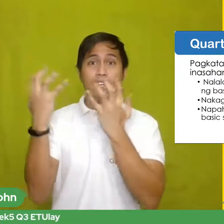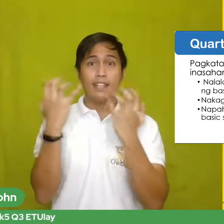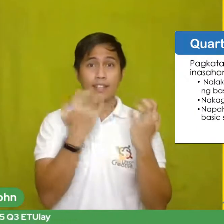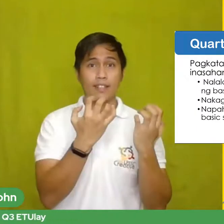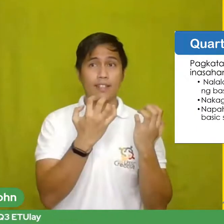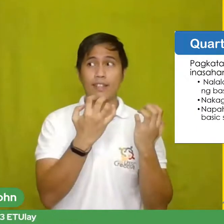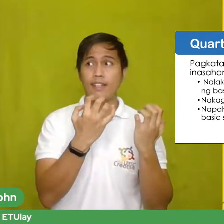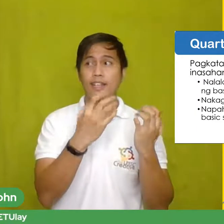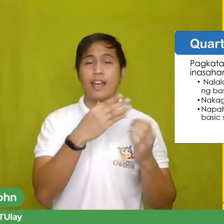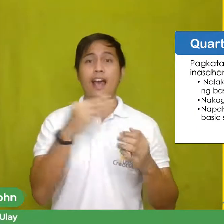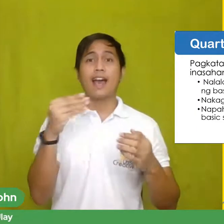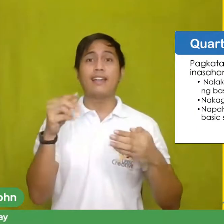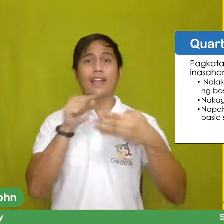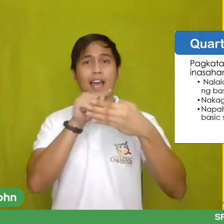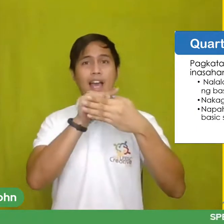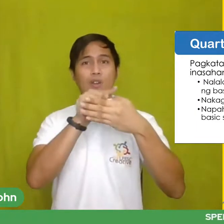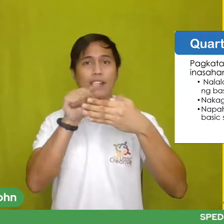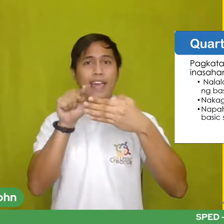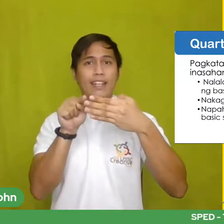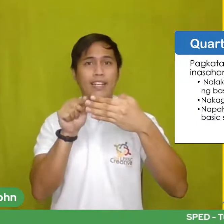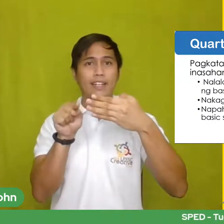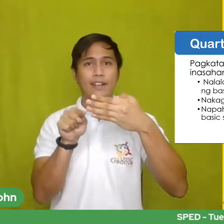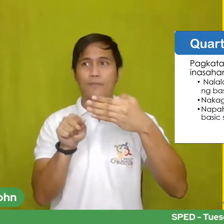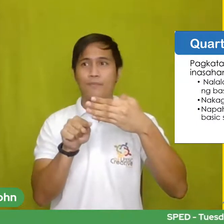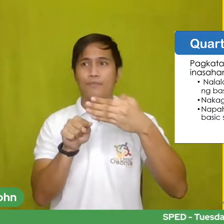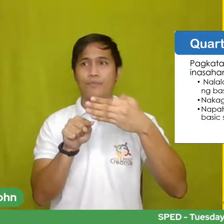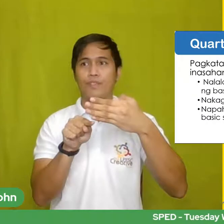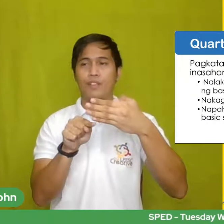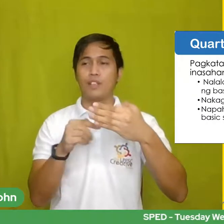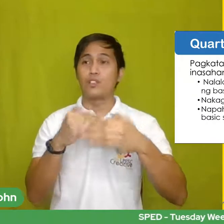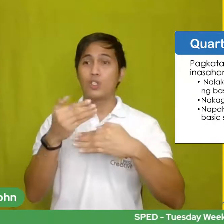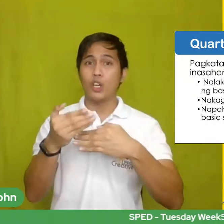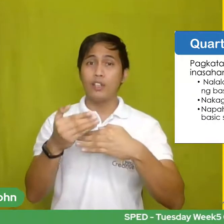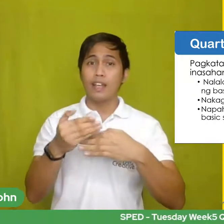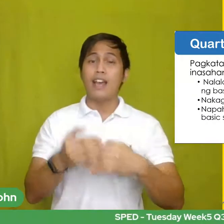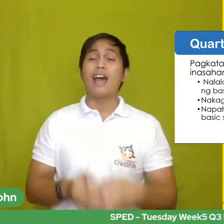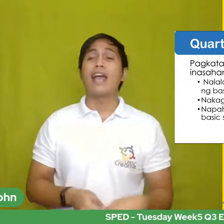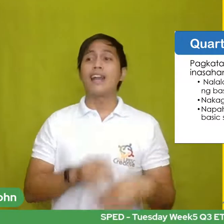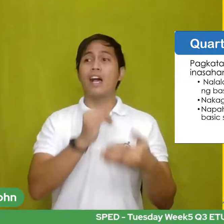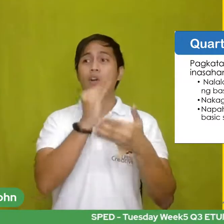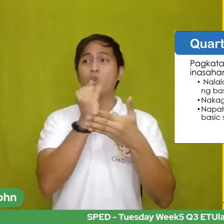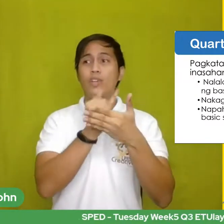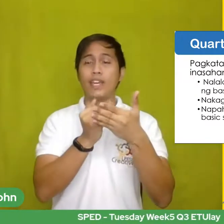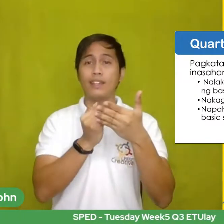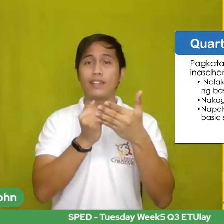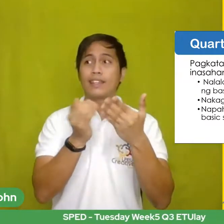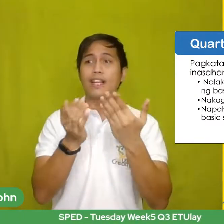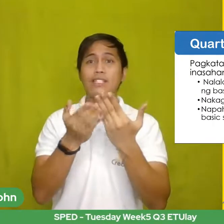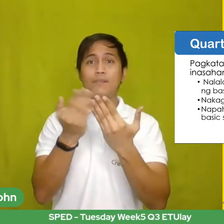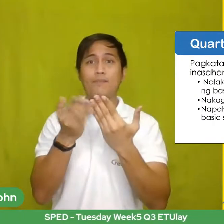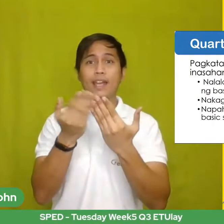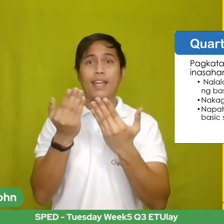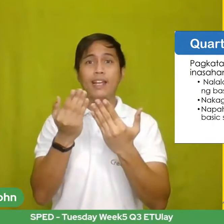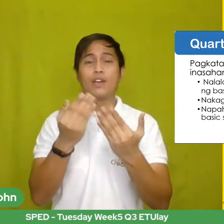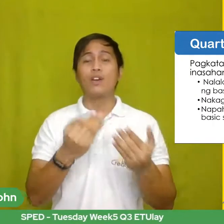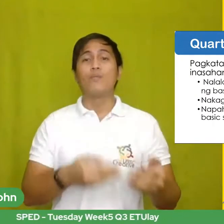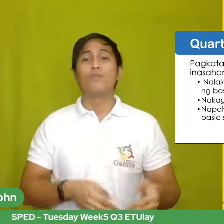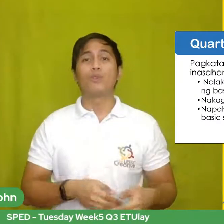shading, at outlining. Sunod ay nakakaguhit ng simpleng